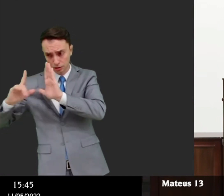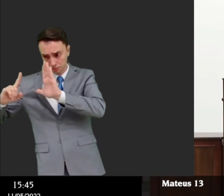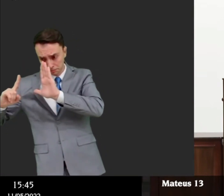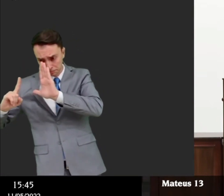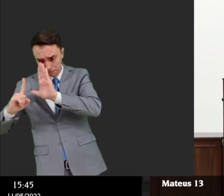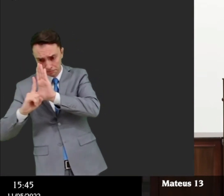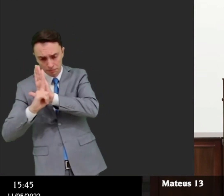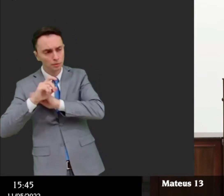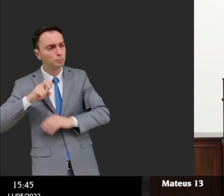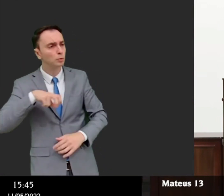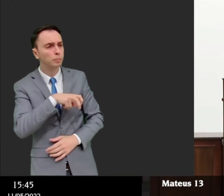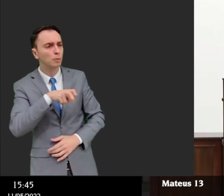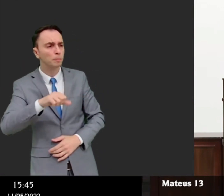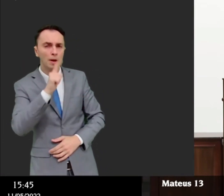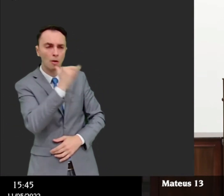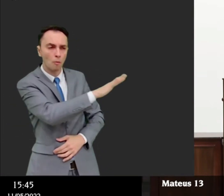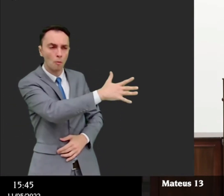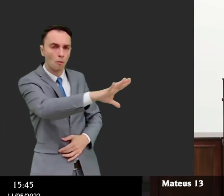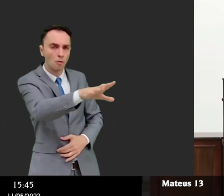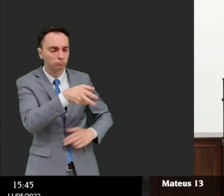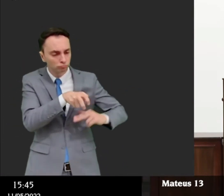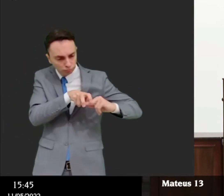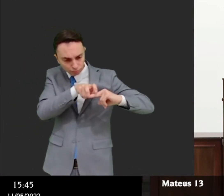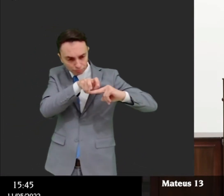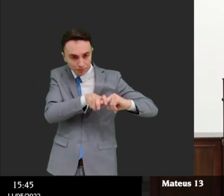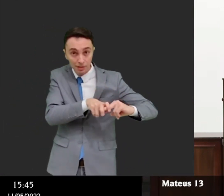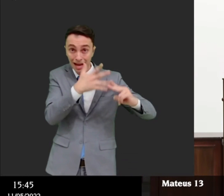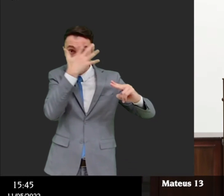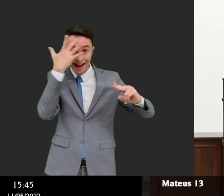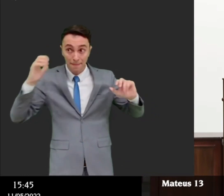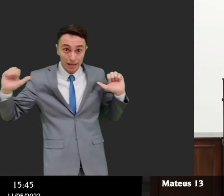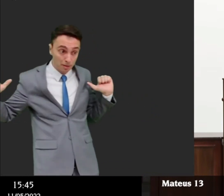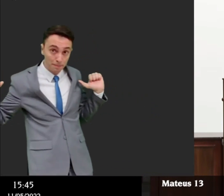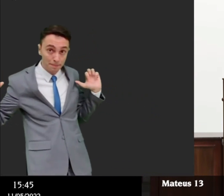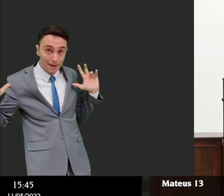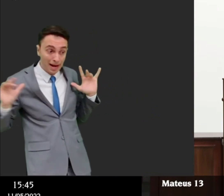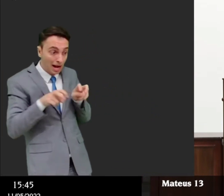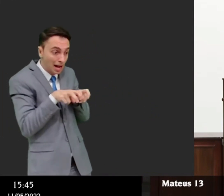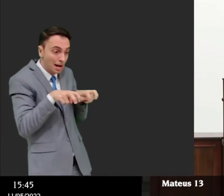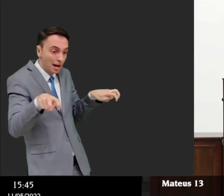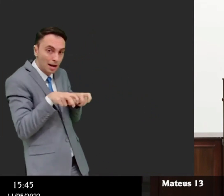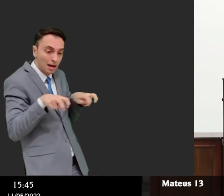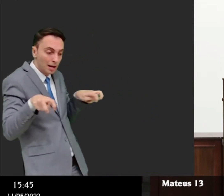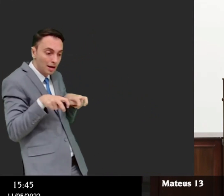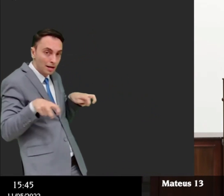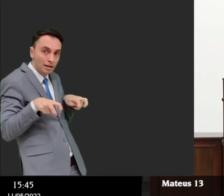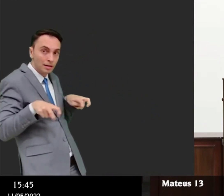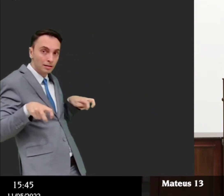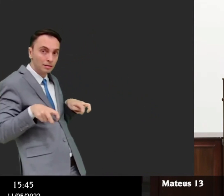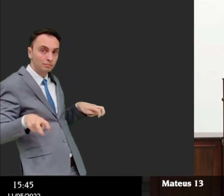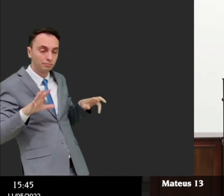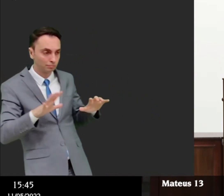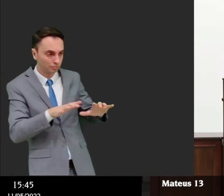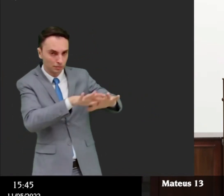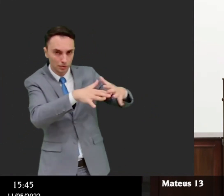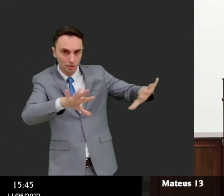estava sentado junto ao mar. Ajuntou-se muita gente ao pé dele, de sorte que, entrando num